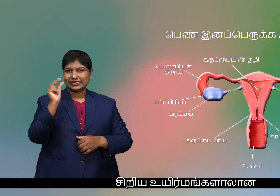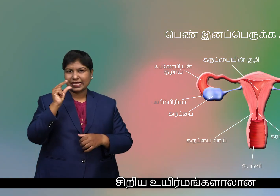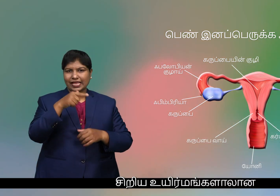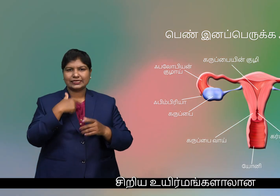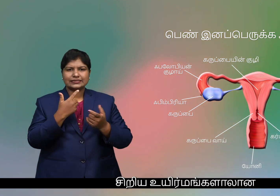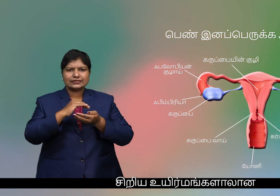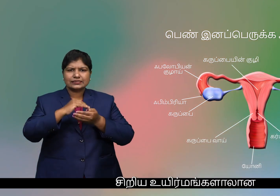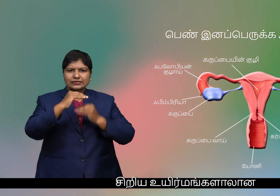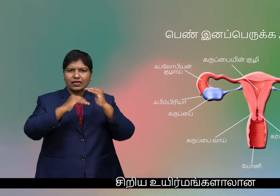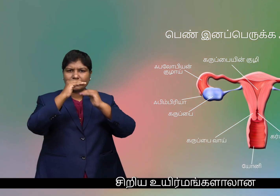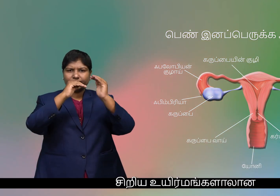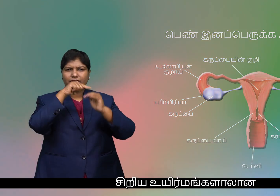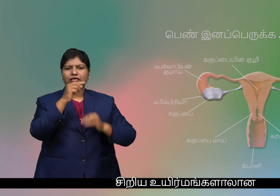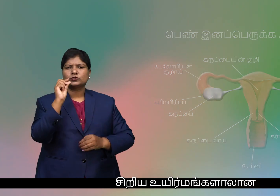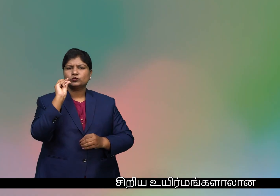சிறிய உயிர்மங்களாலான